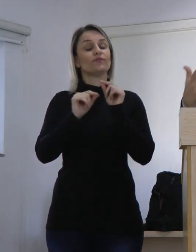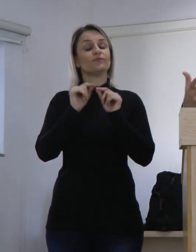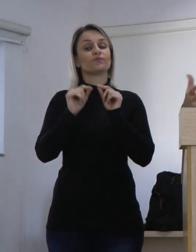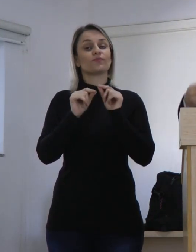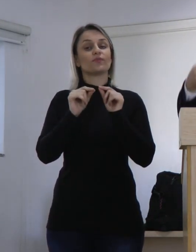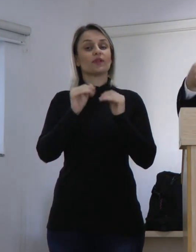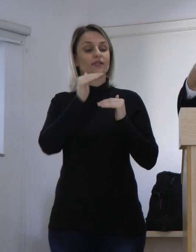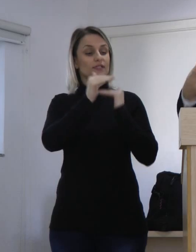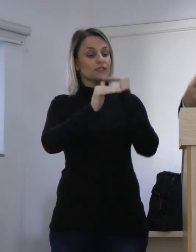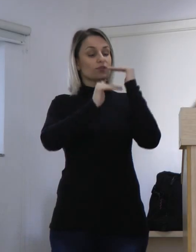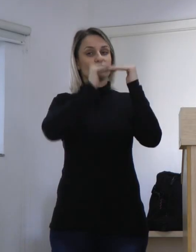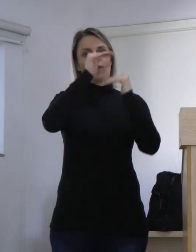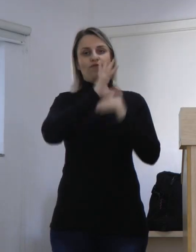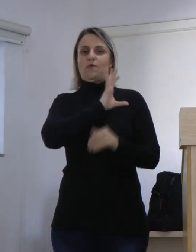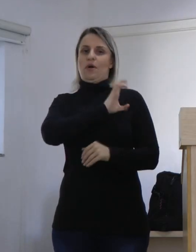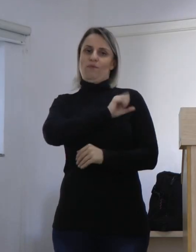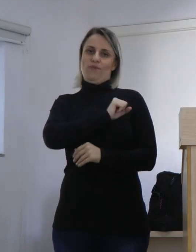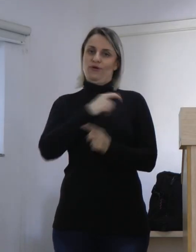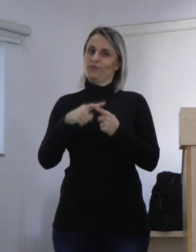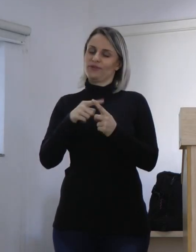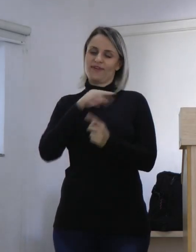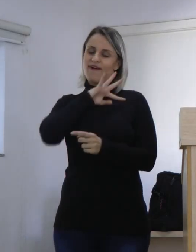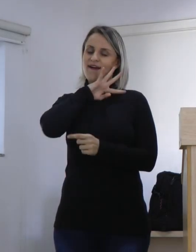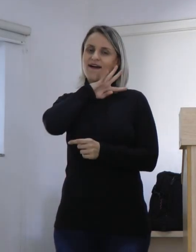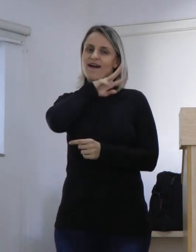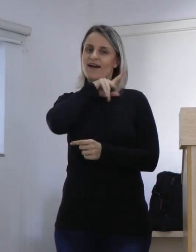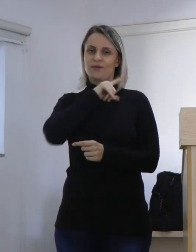como eles nos amam, o amor incondicional.